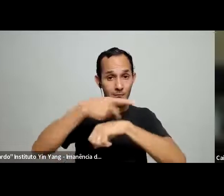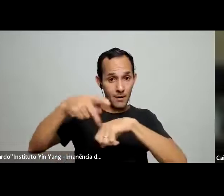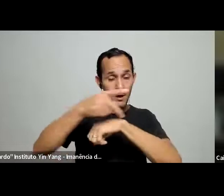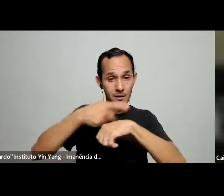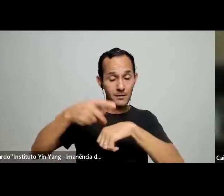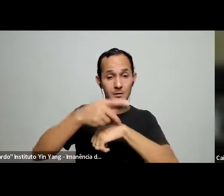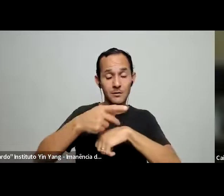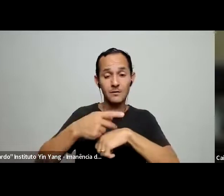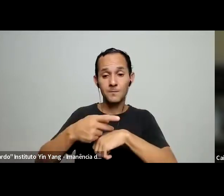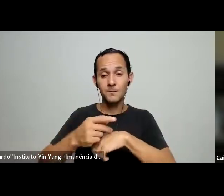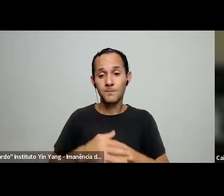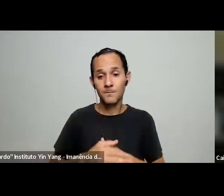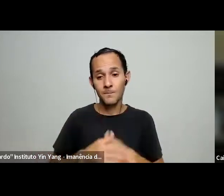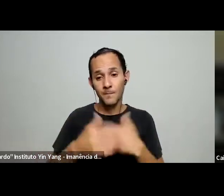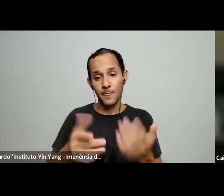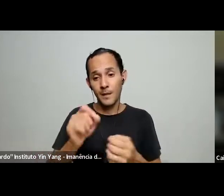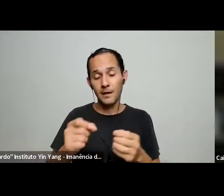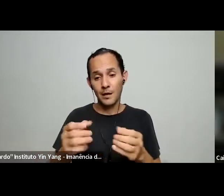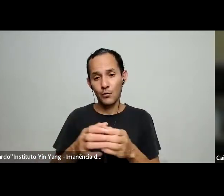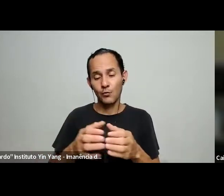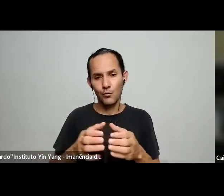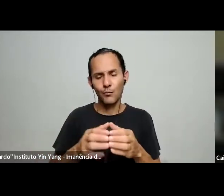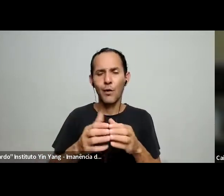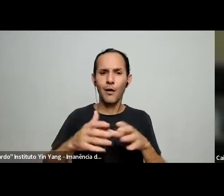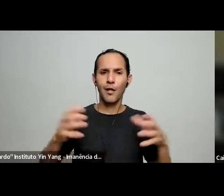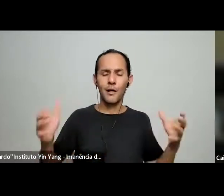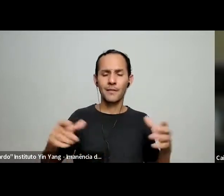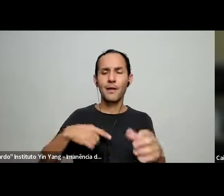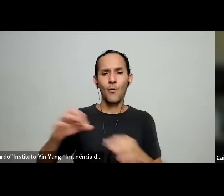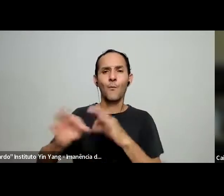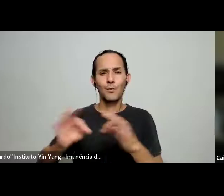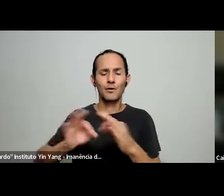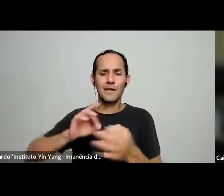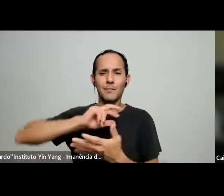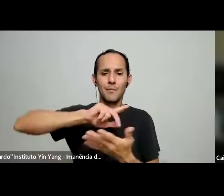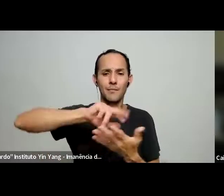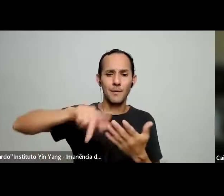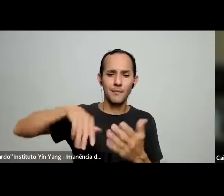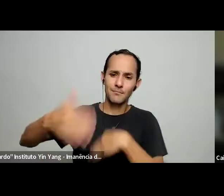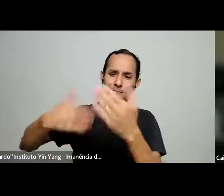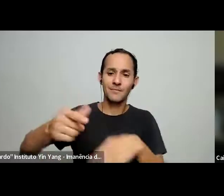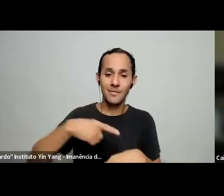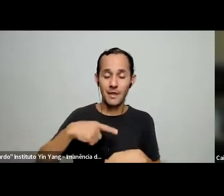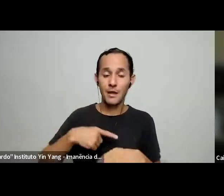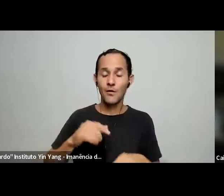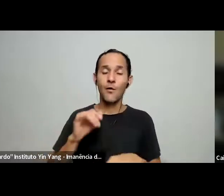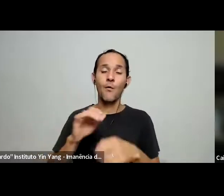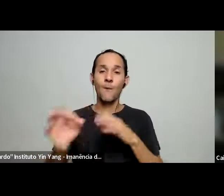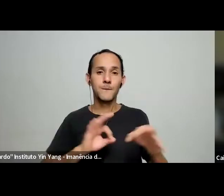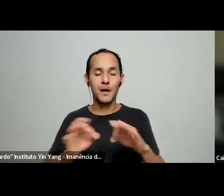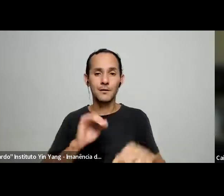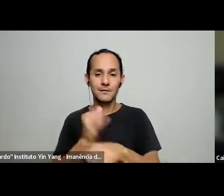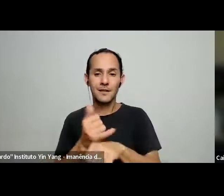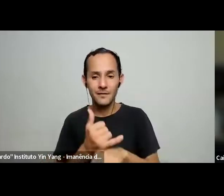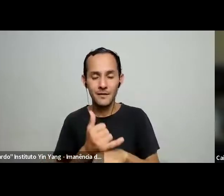Então, somos uma rede bem ampla, né? Tem muitos projetos em andamento, temos um plano estratégico com a OPAS,